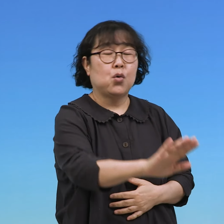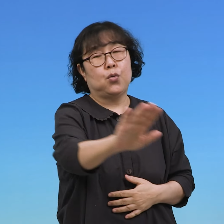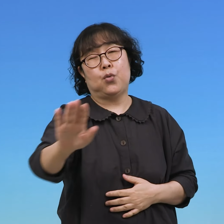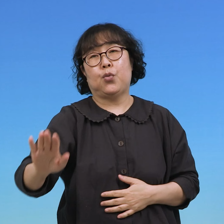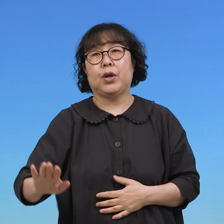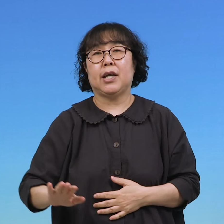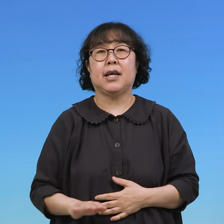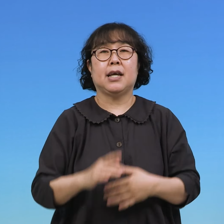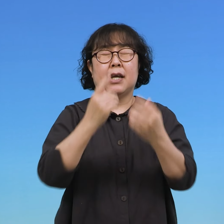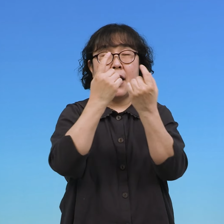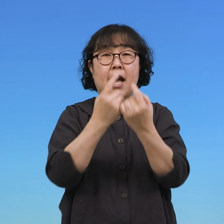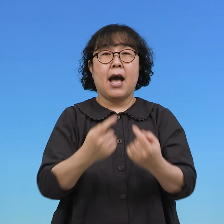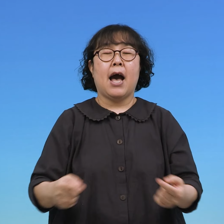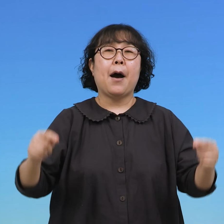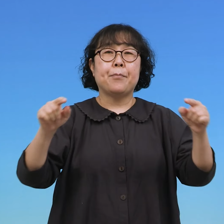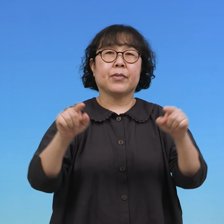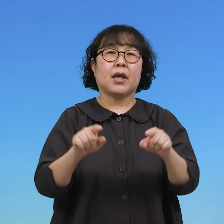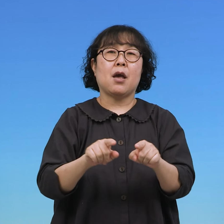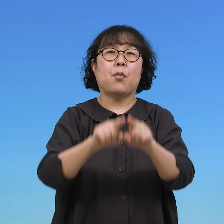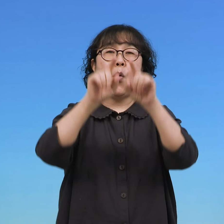우리 함께 보리라.